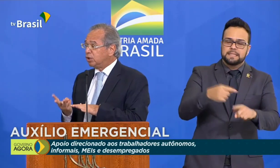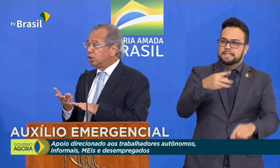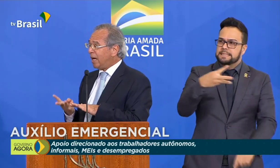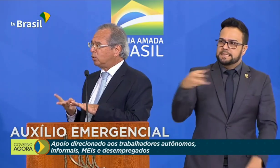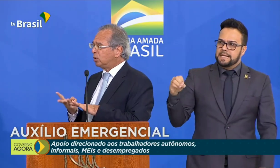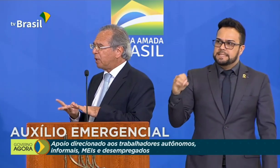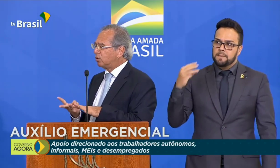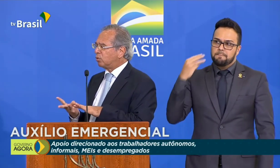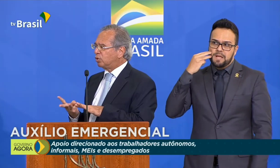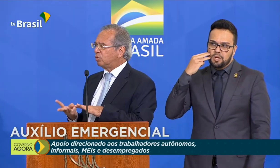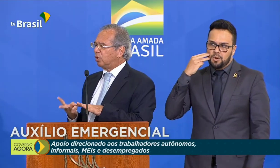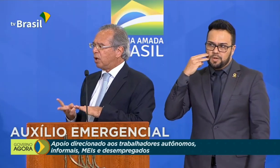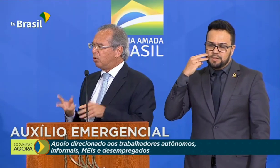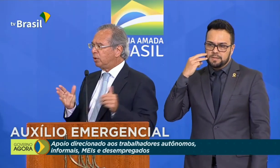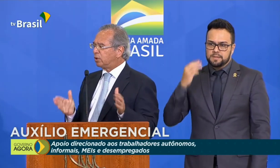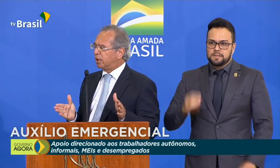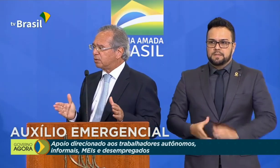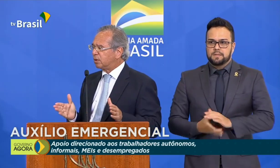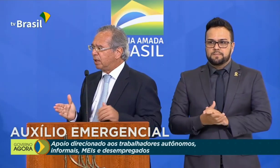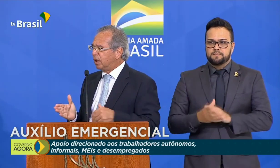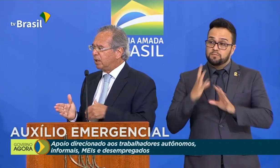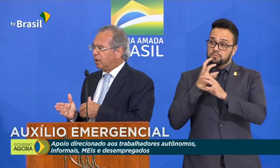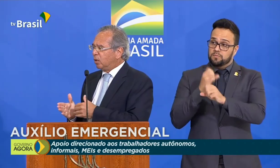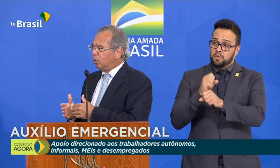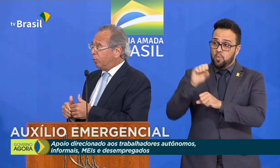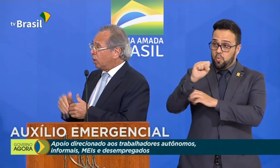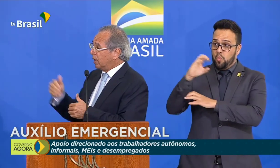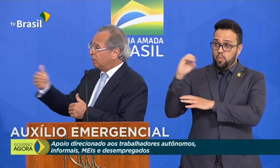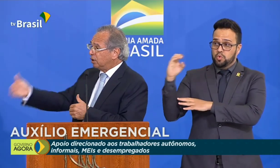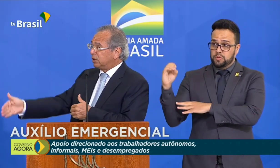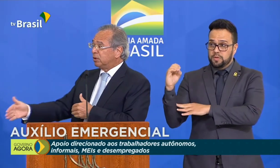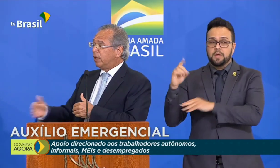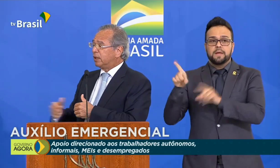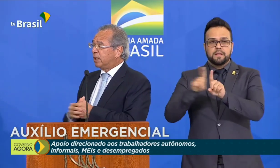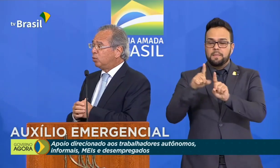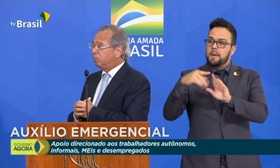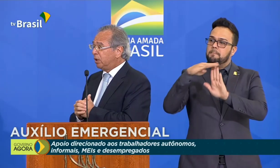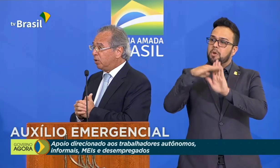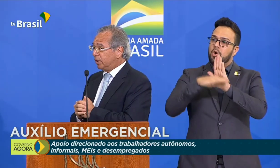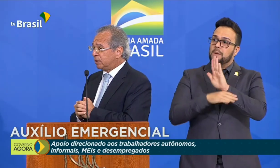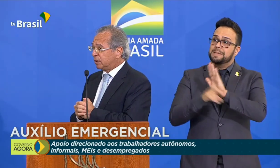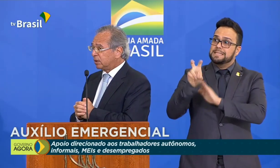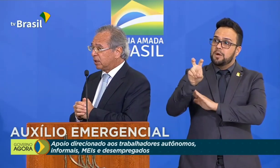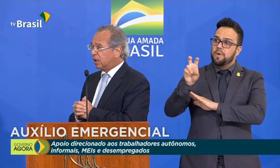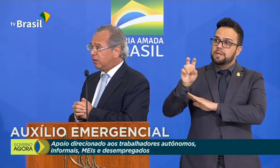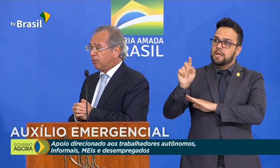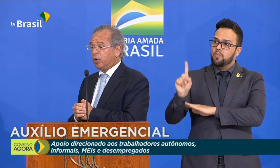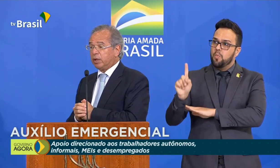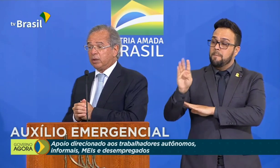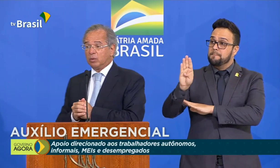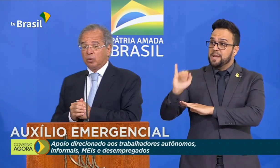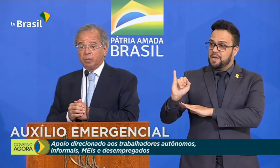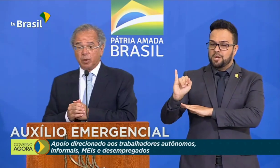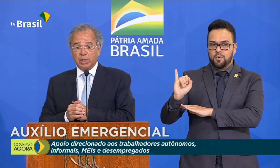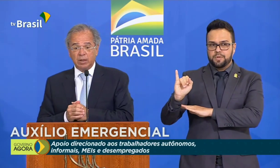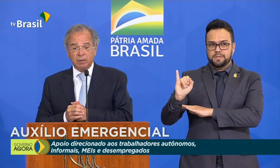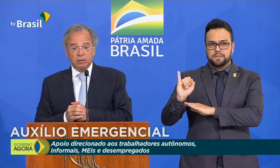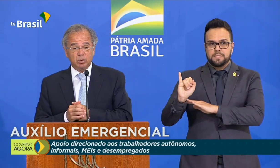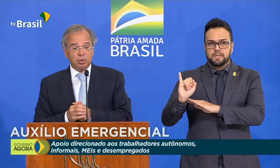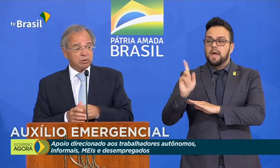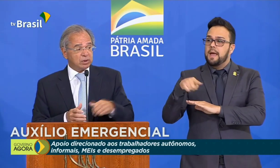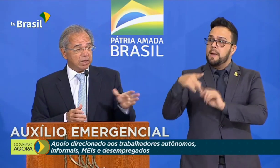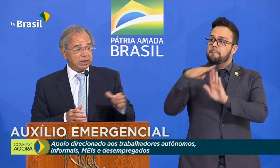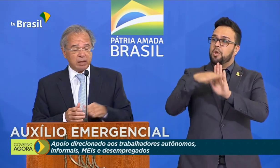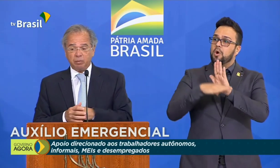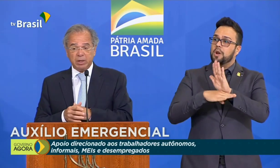bilhões já no espaço constitucional, 800. Um programa de 51 bilhões, que foi o programa